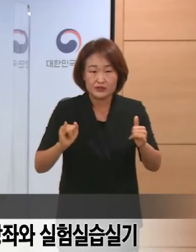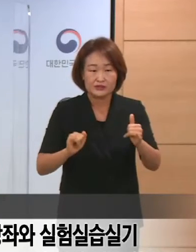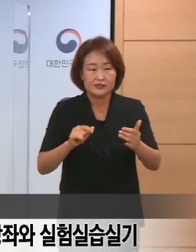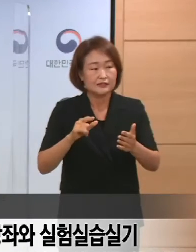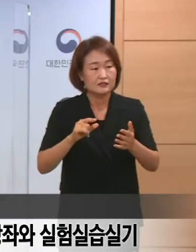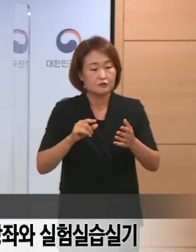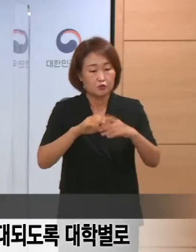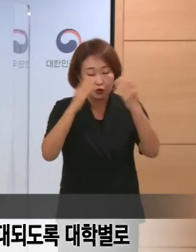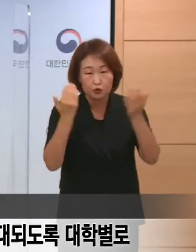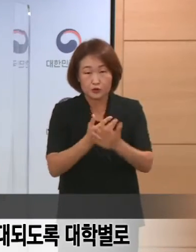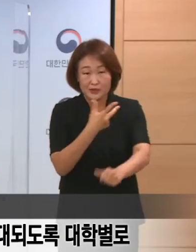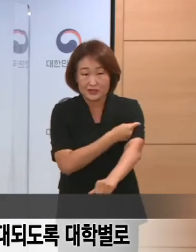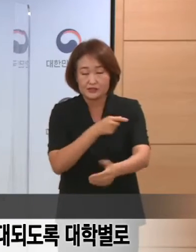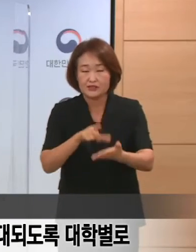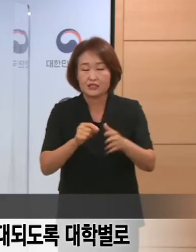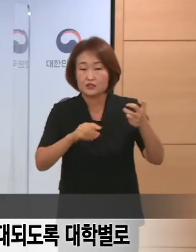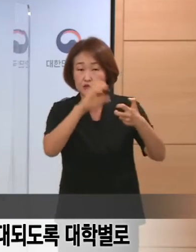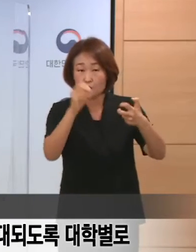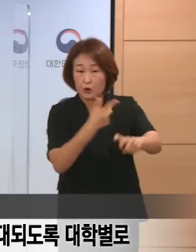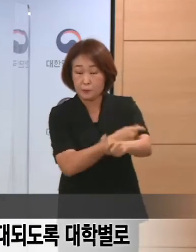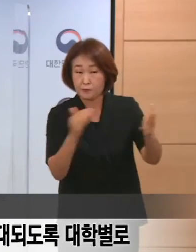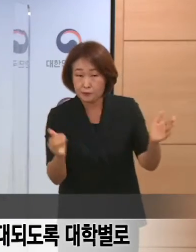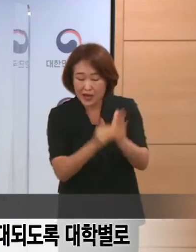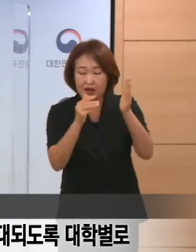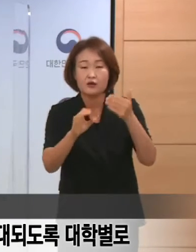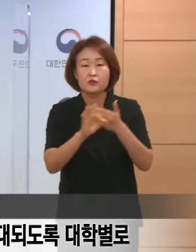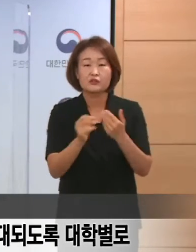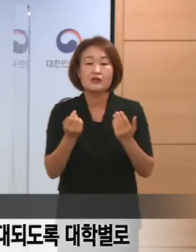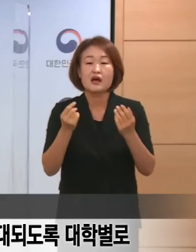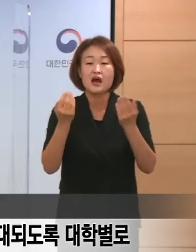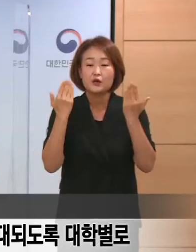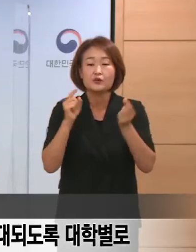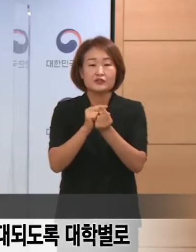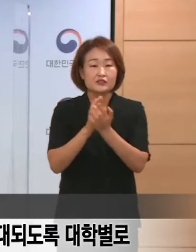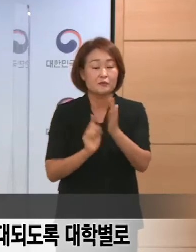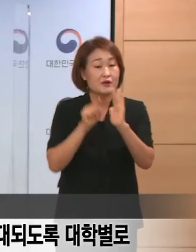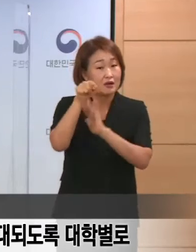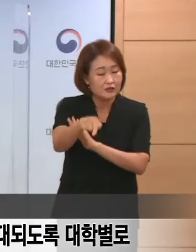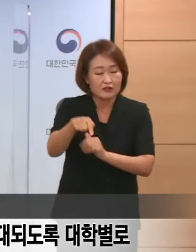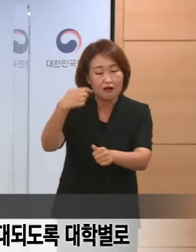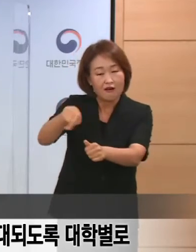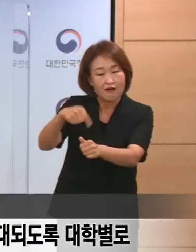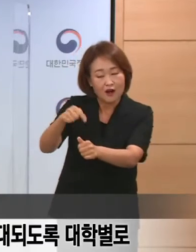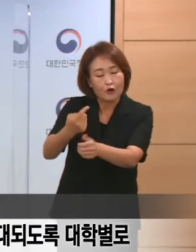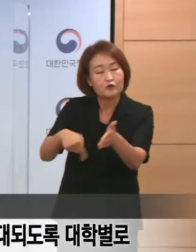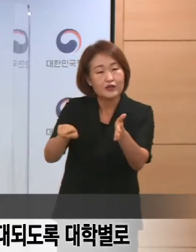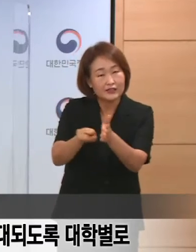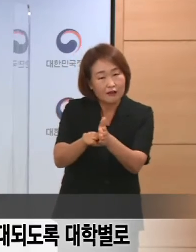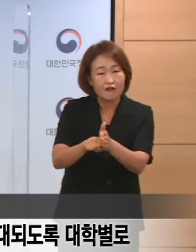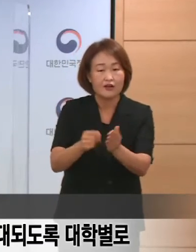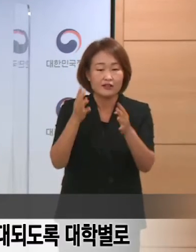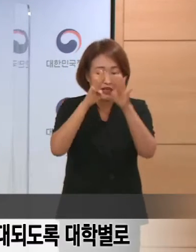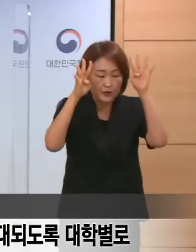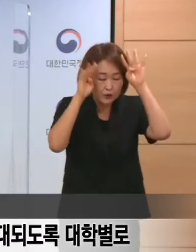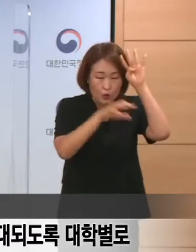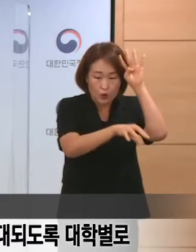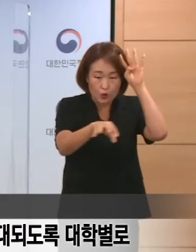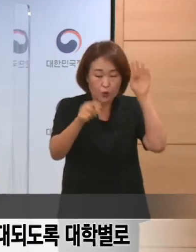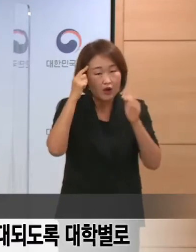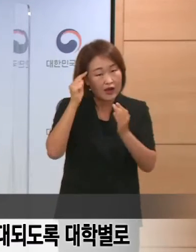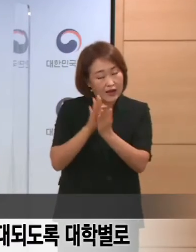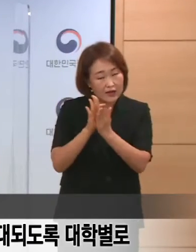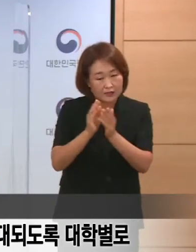접종 완료 를 기점으로 대면 수업 등의 대면 활동이 더 확대 되도록 대학별로 세부 계획을